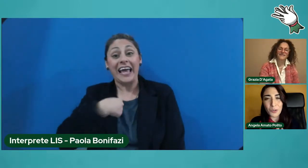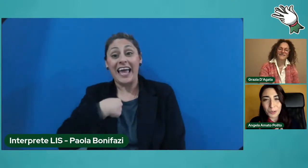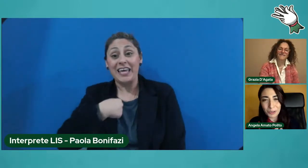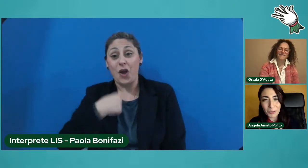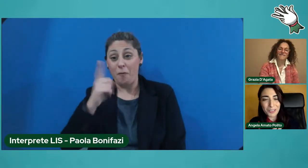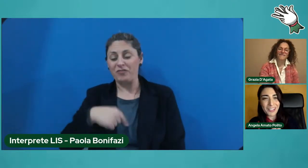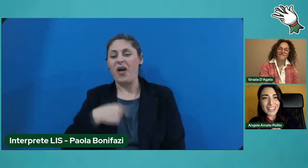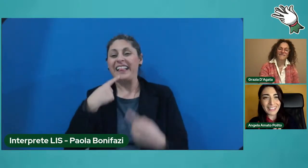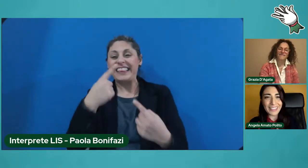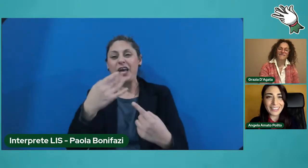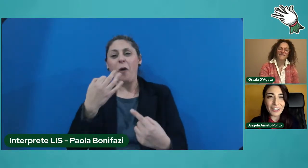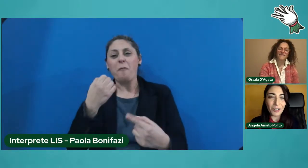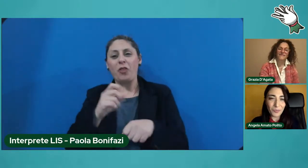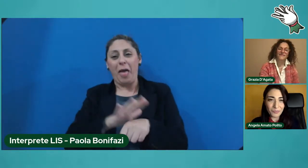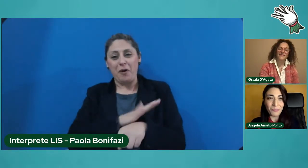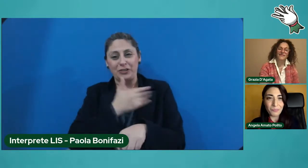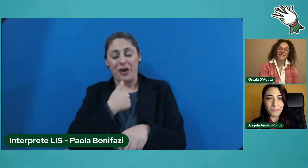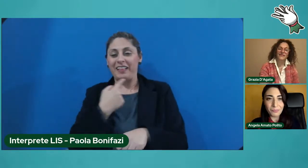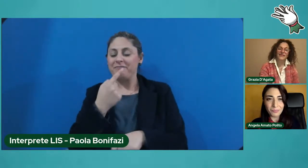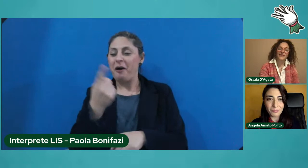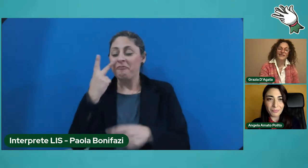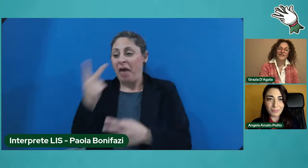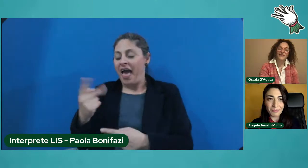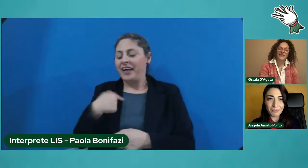sono molto emozionata nel dirlo.